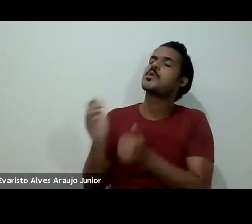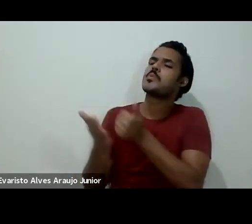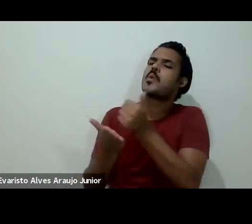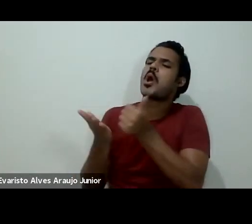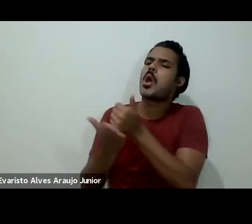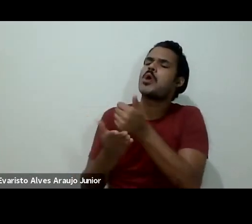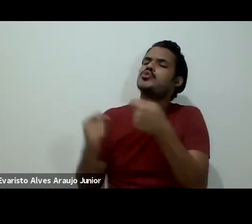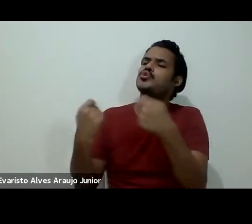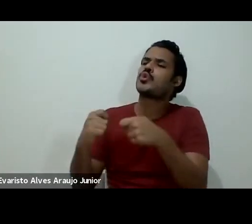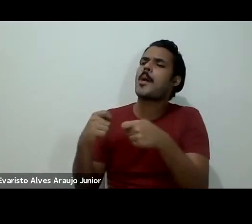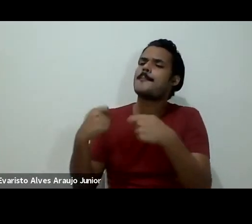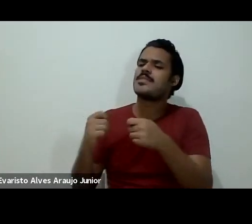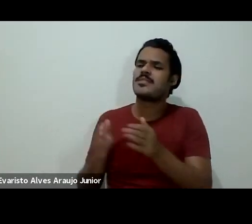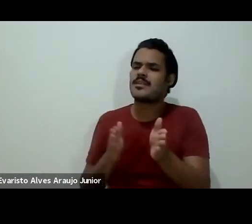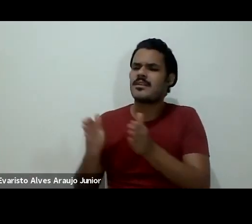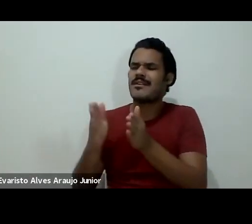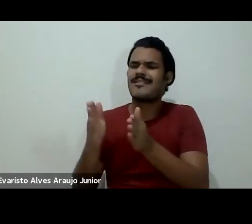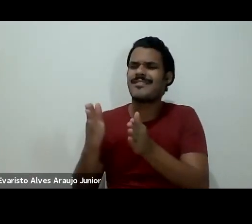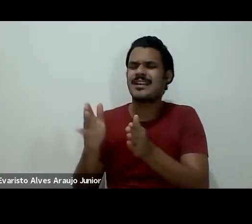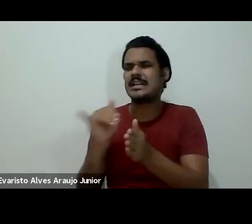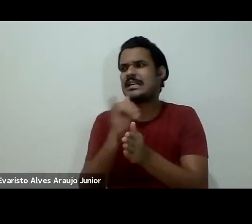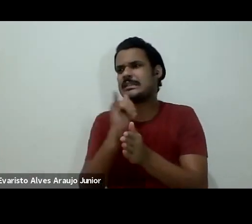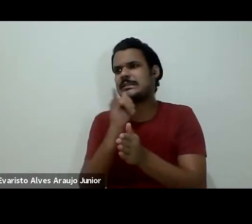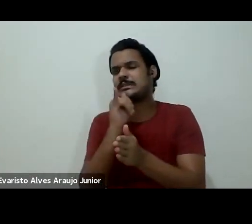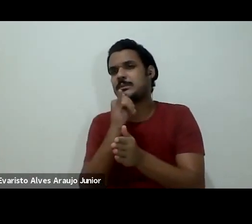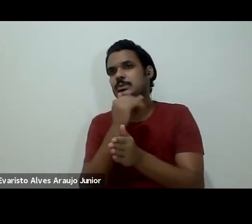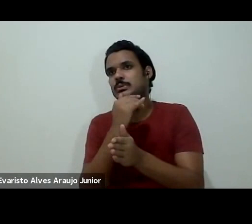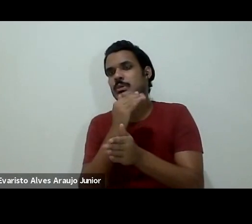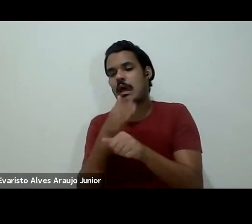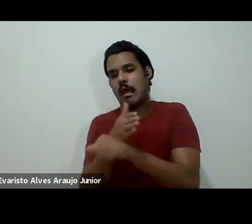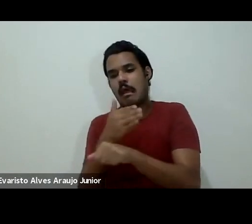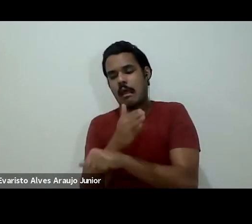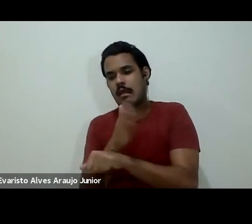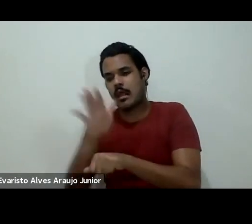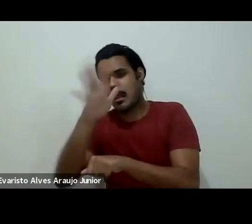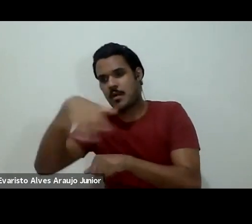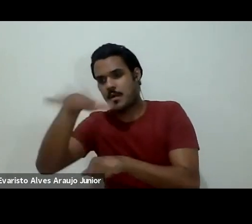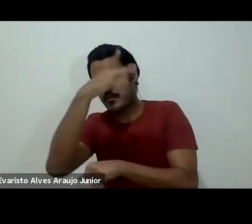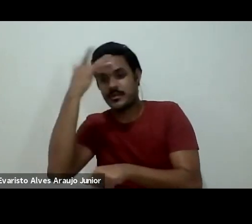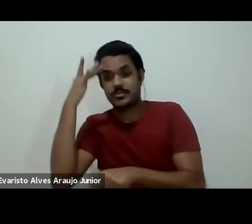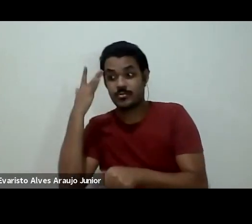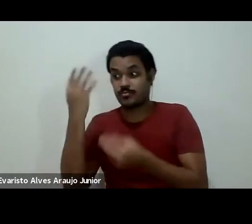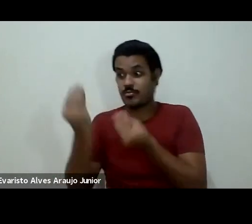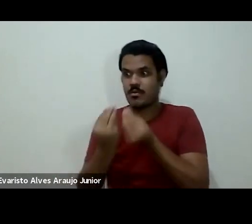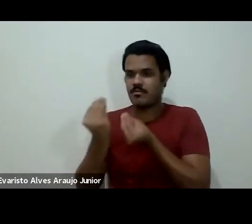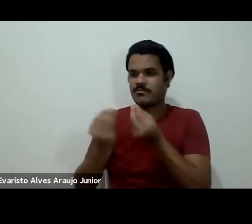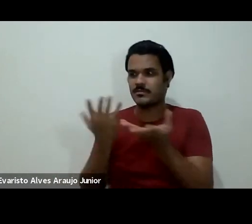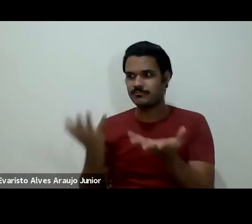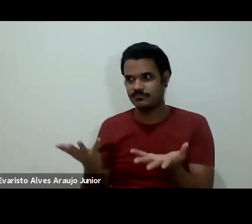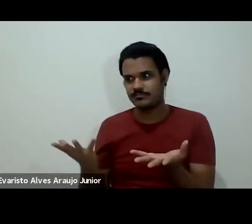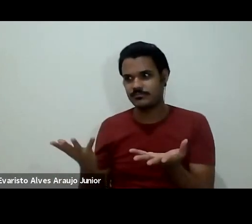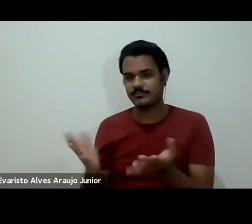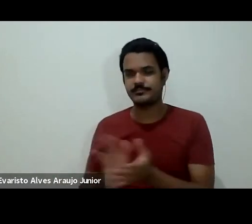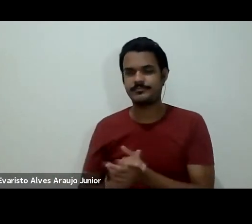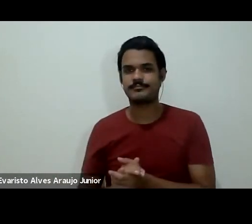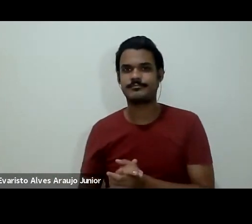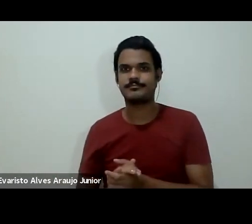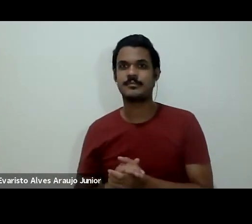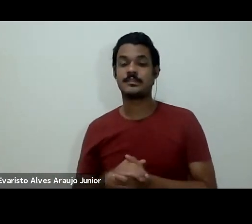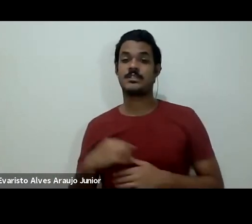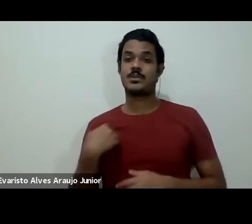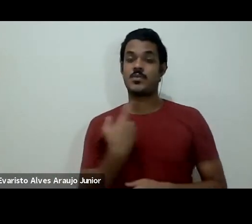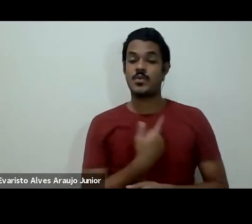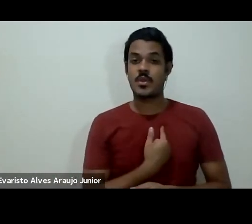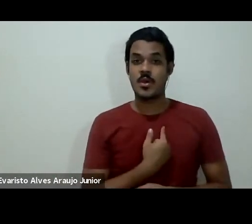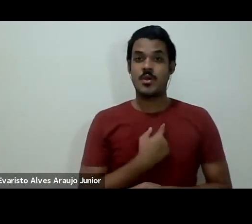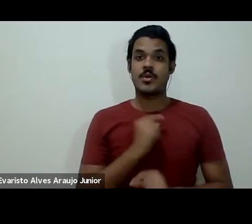que ele deverá caminhar, das trilhas que ele deverá passar. E aí nós